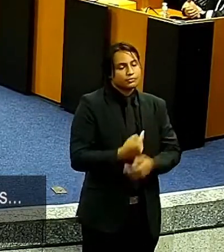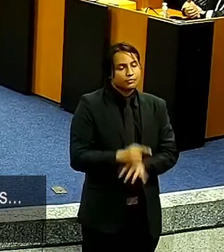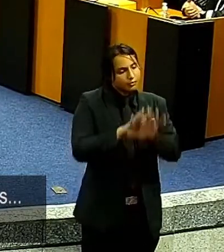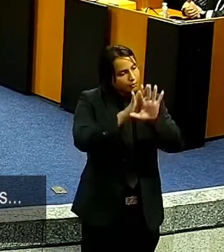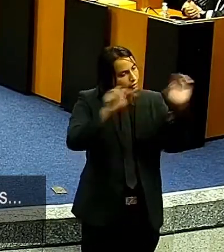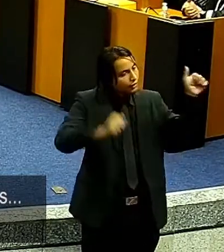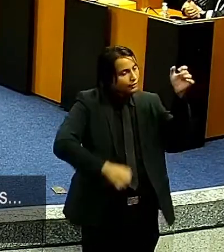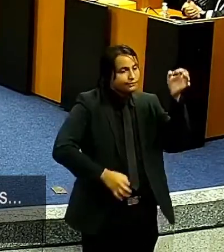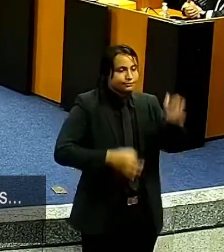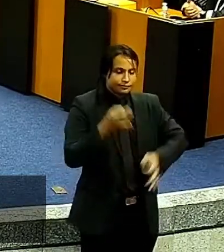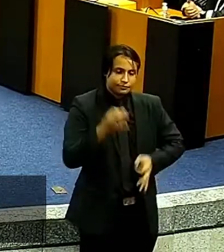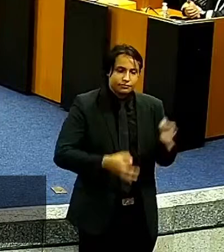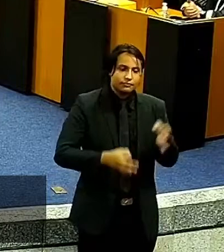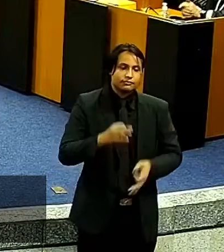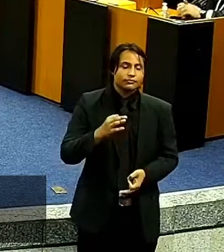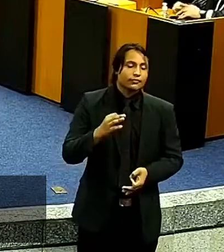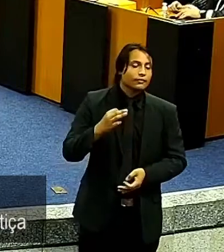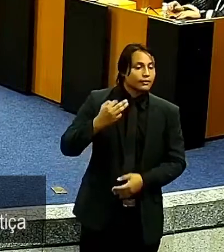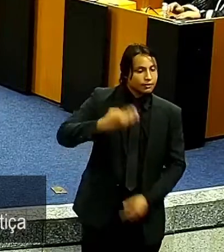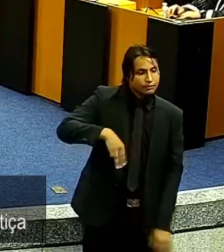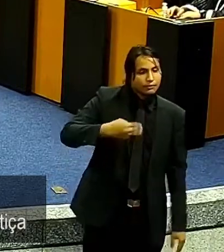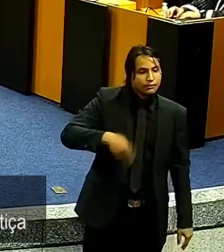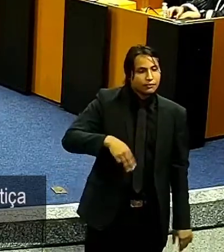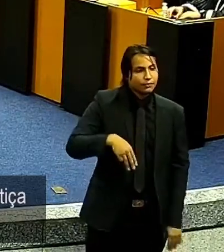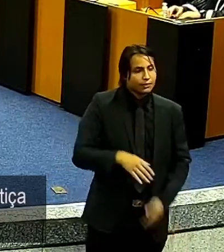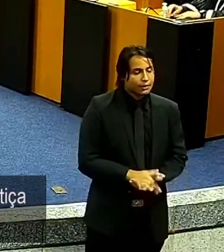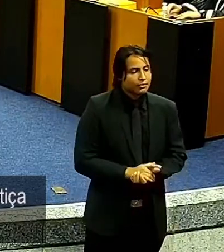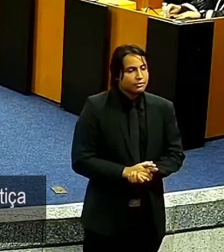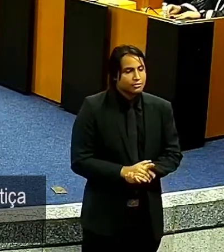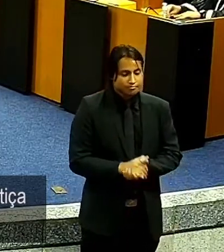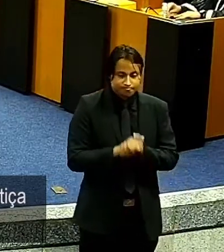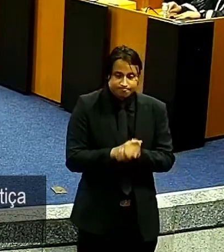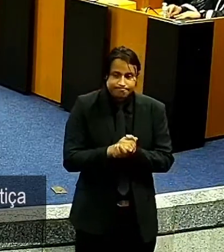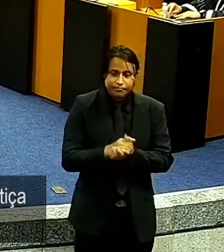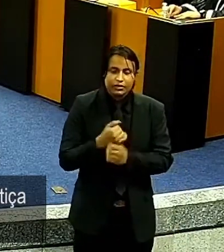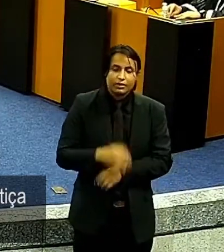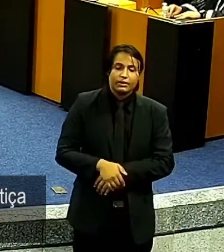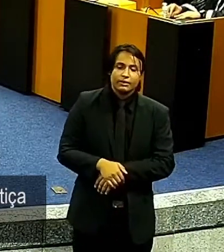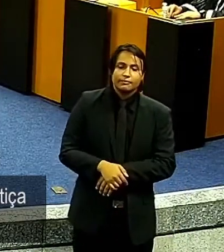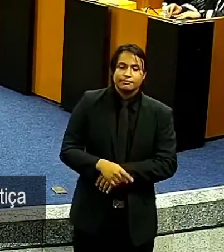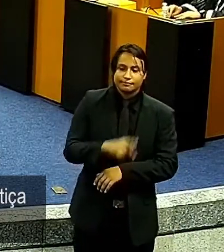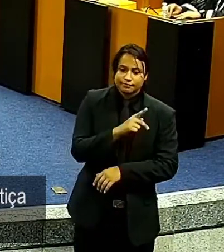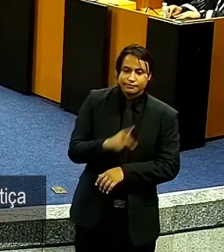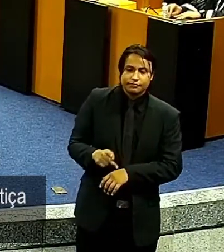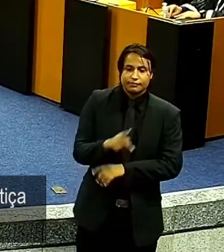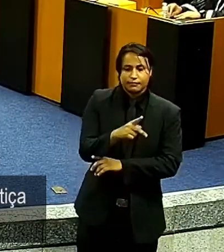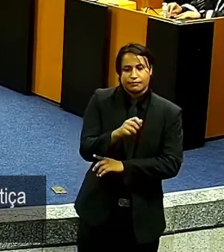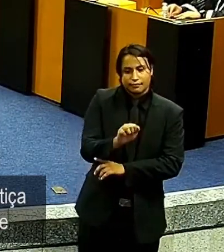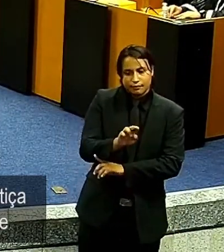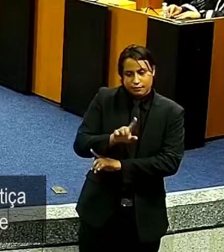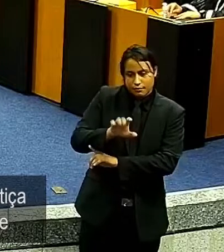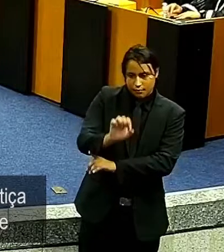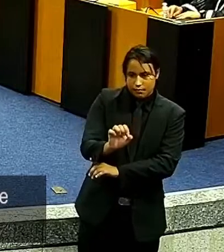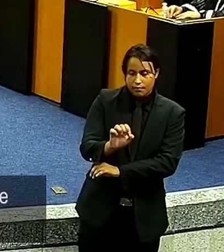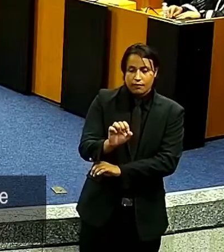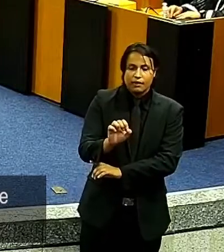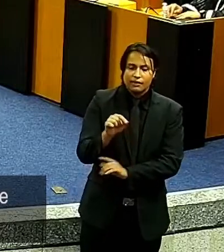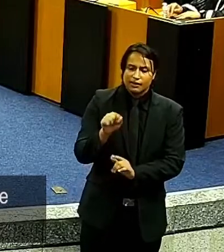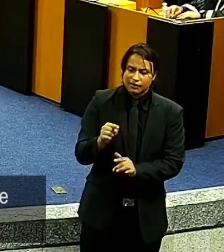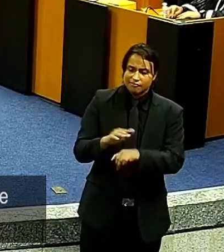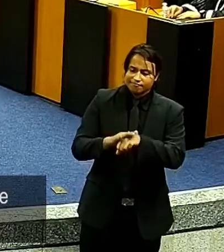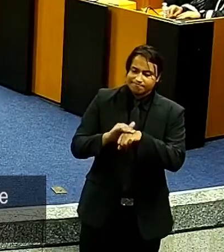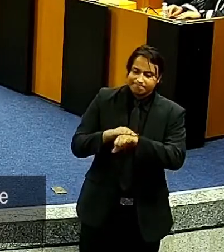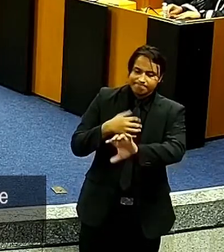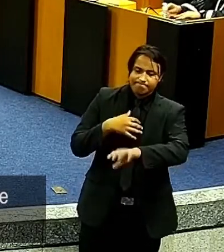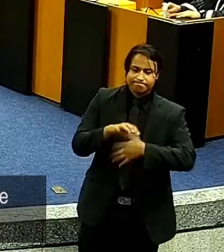Maranhão e o faço na pessoa do presidente Desembargador Paulo V por quem tenho carinho